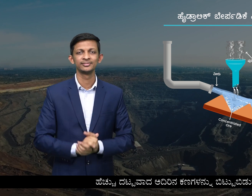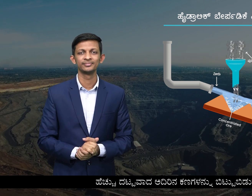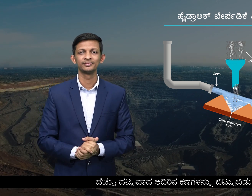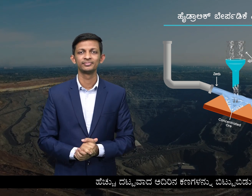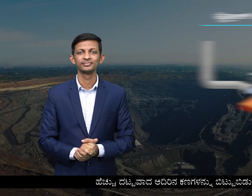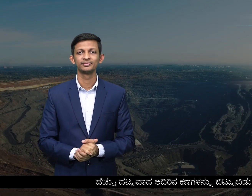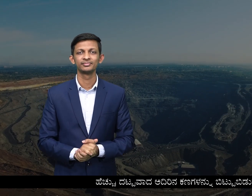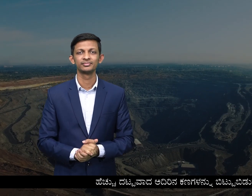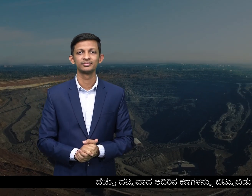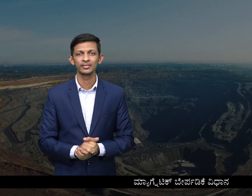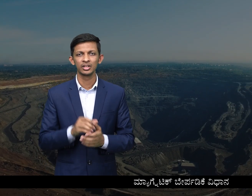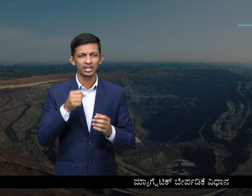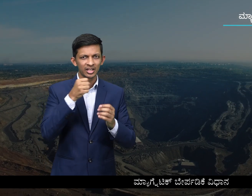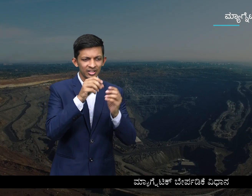ಬಿಡುತ್ತೆ.